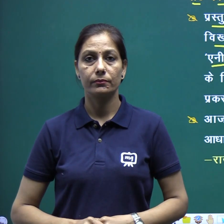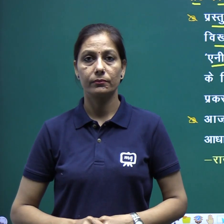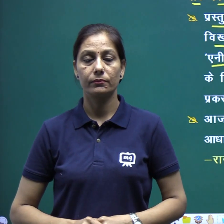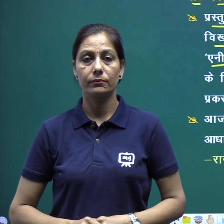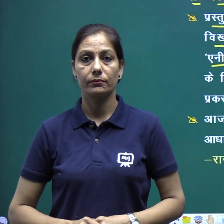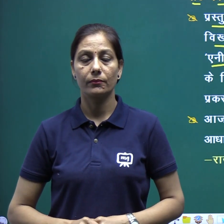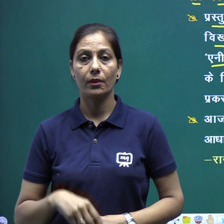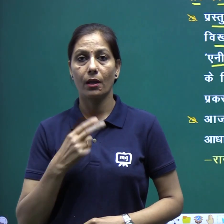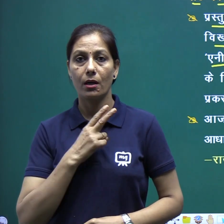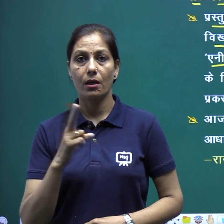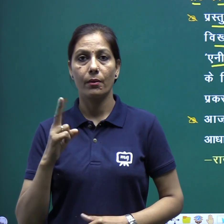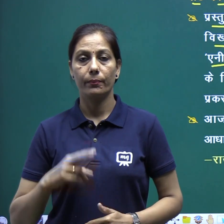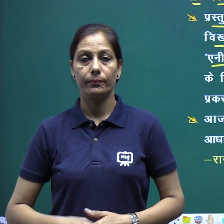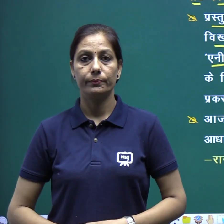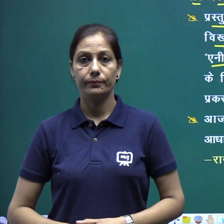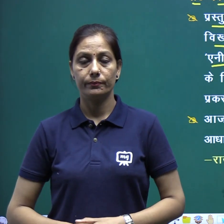एनिहिलेशन ऑफ कास्ट के